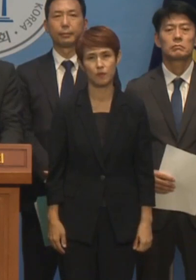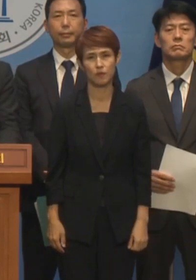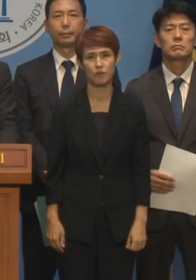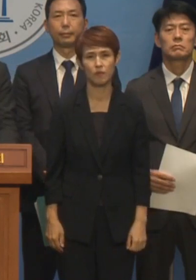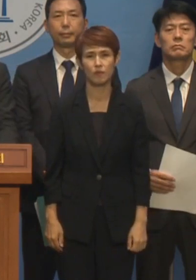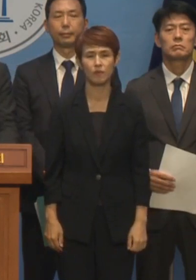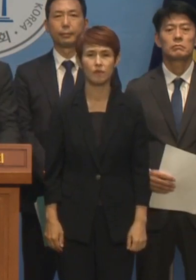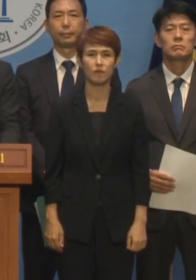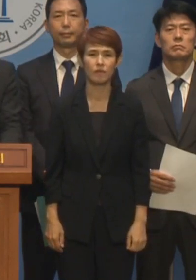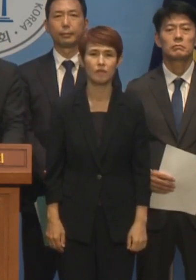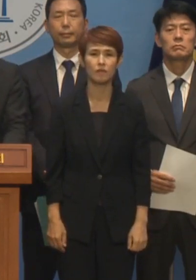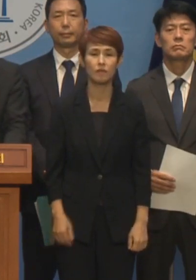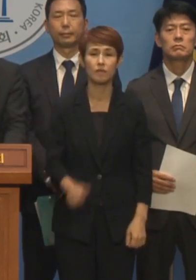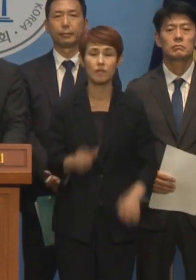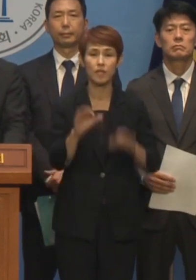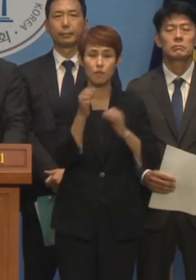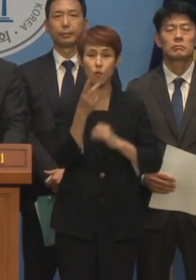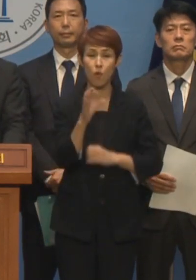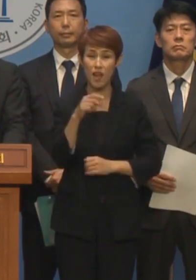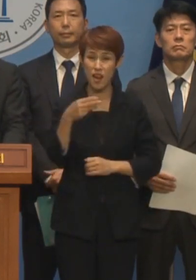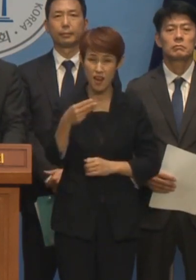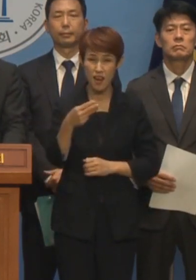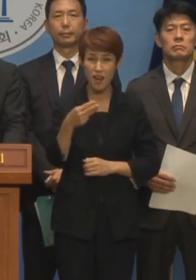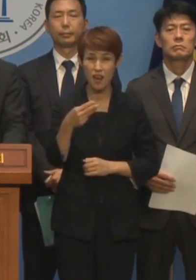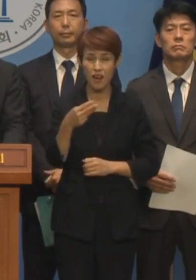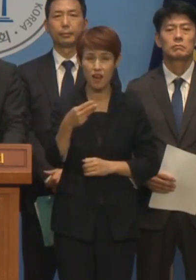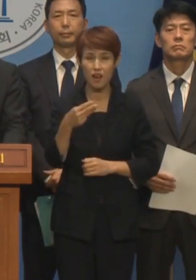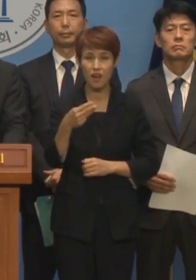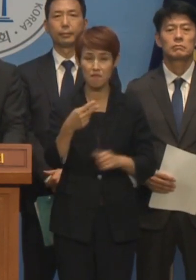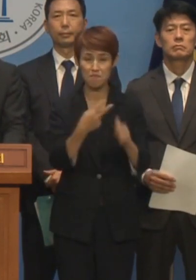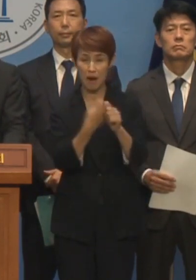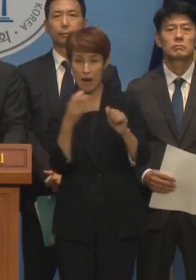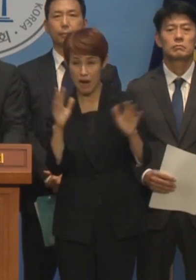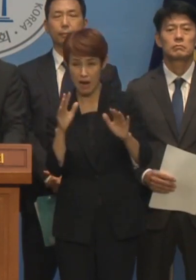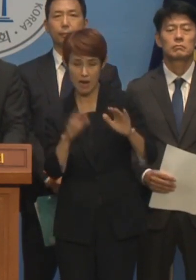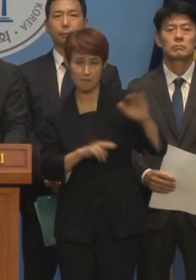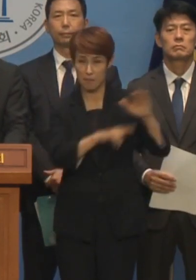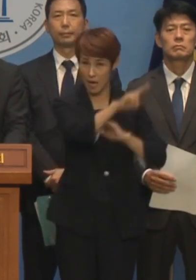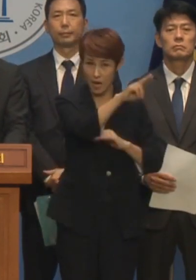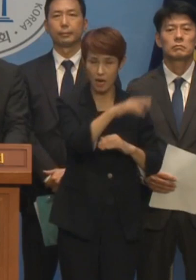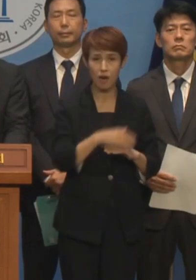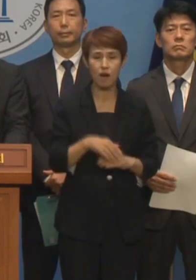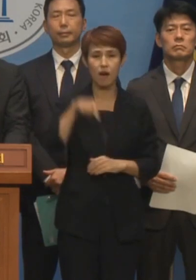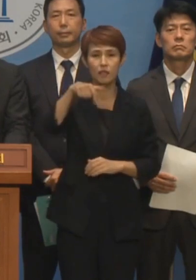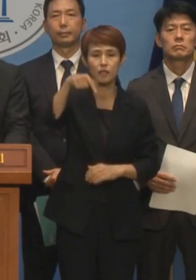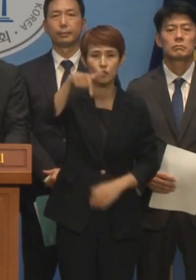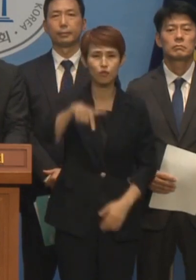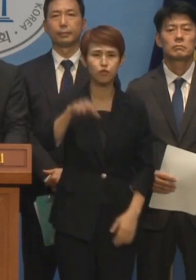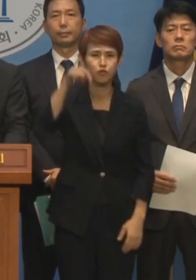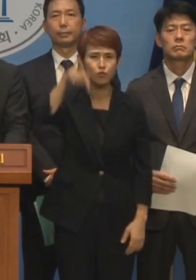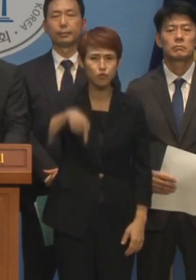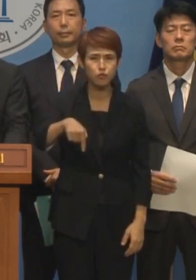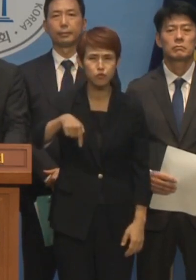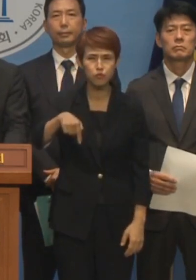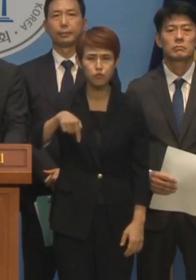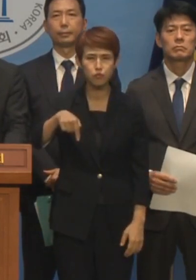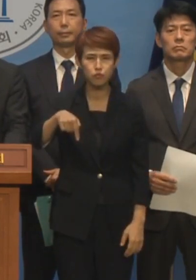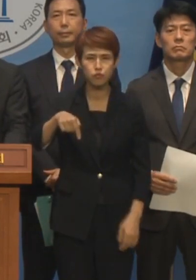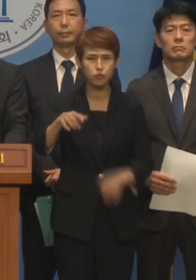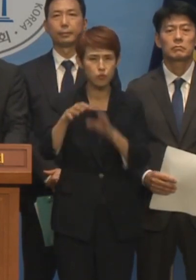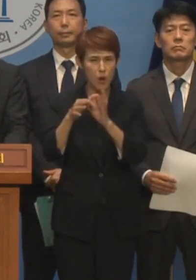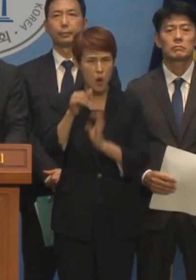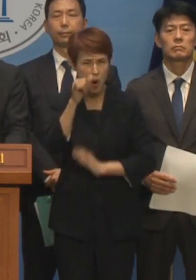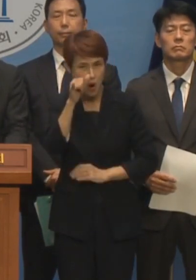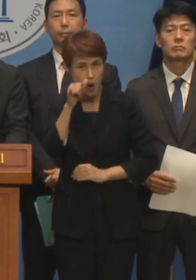넌홍일에 이어서 이진숙, 특히 극우 편향적 사상을 가졌다고 우려가 큰 이런 분을